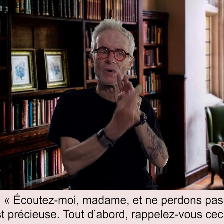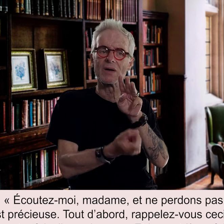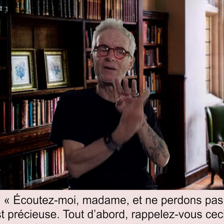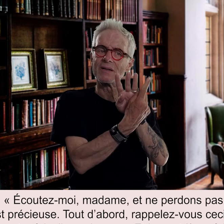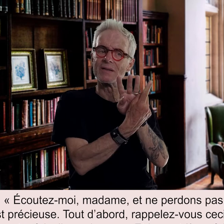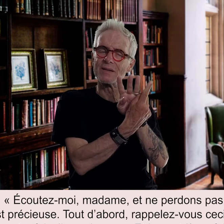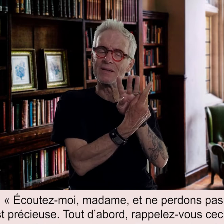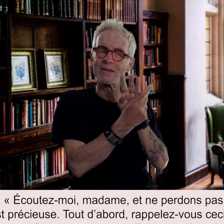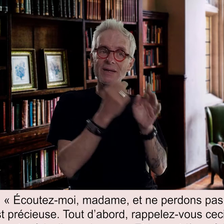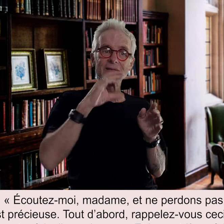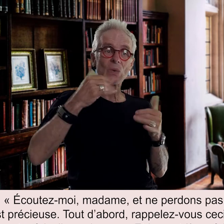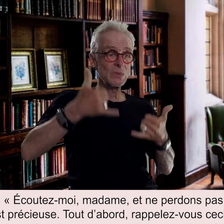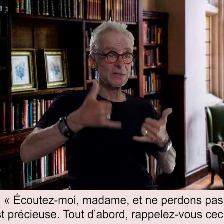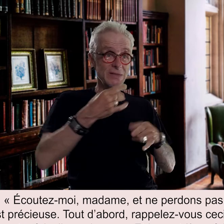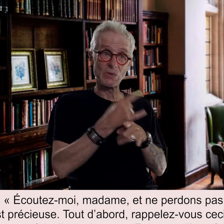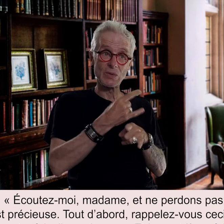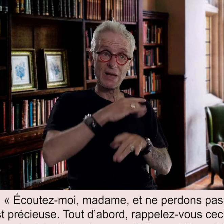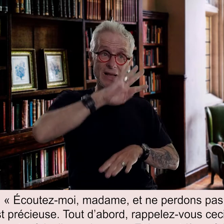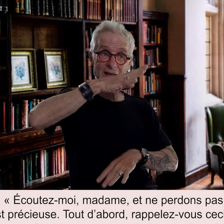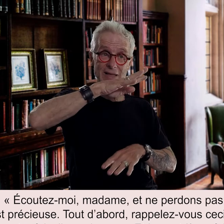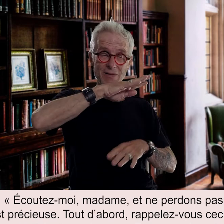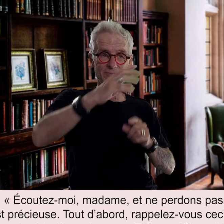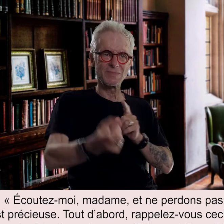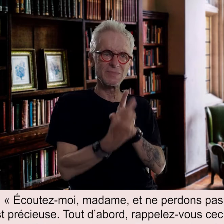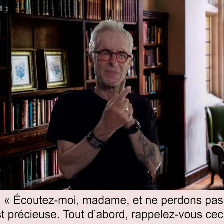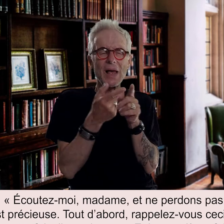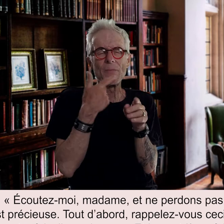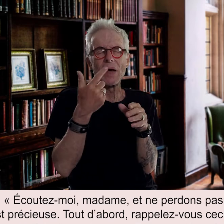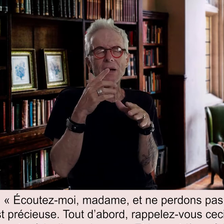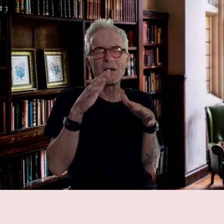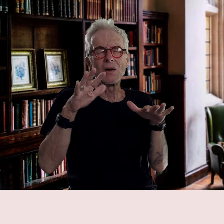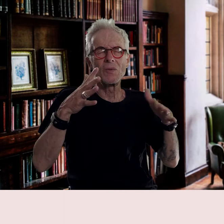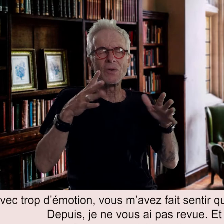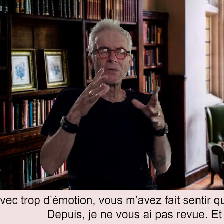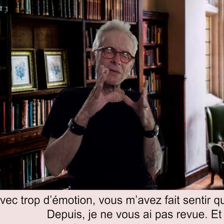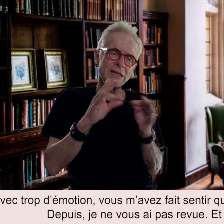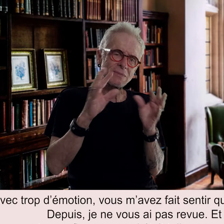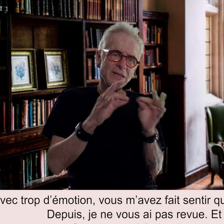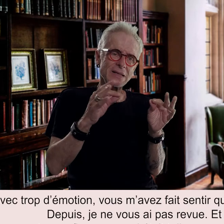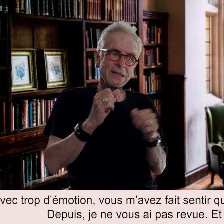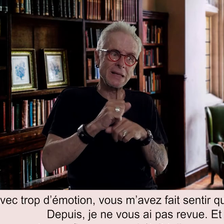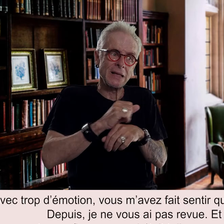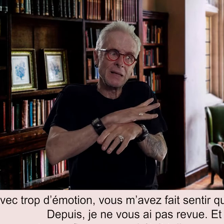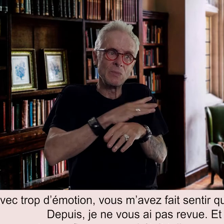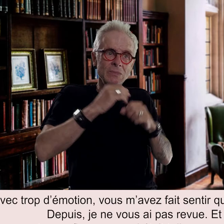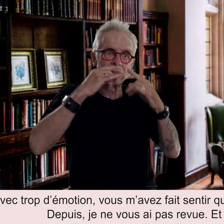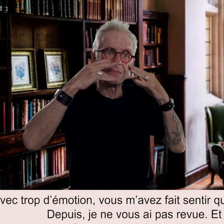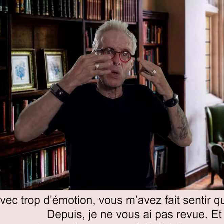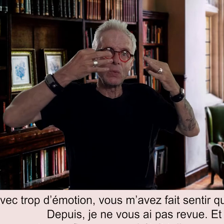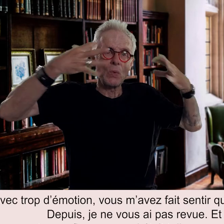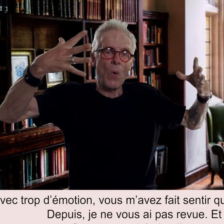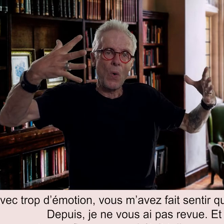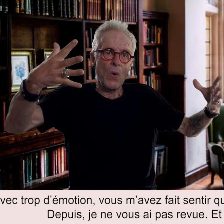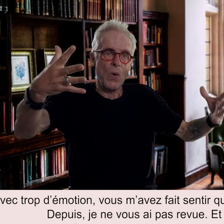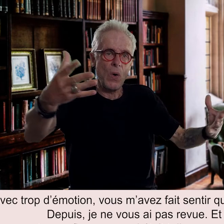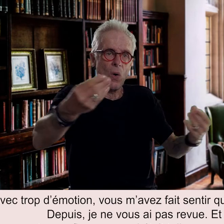dans les salons de cet hôtel. Comme je vous parlais avec trop, comment dirais-je, avec trop d'émotion, vous m'avez